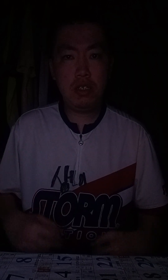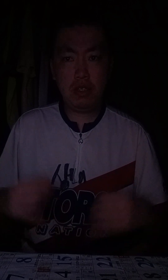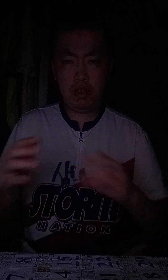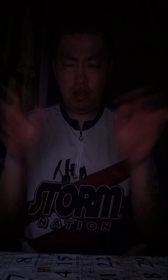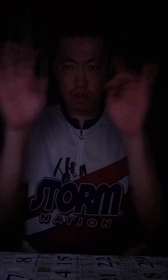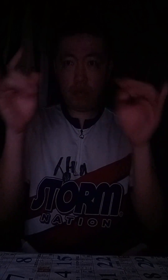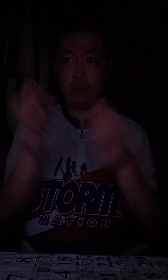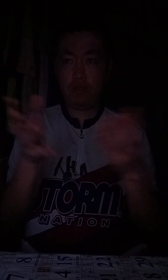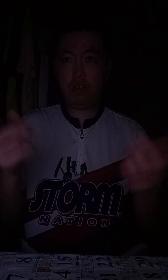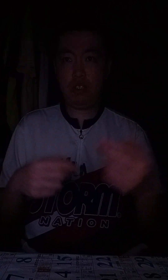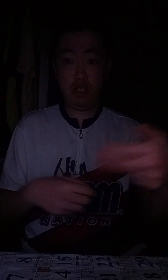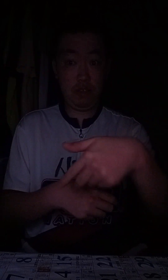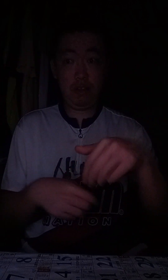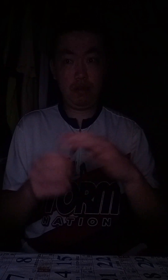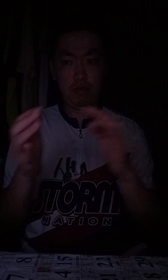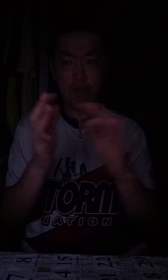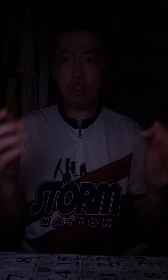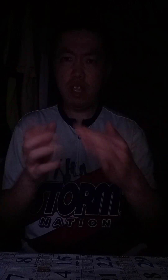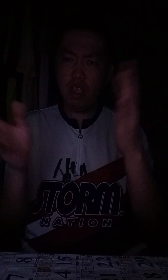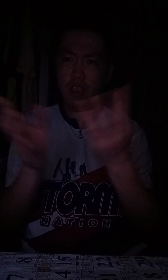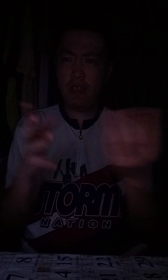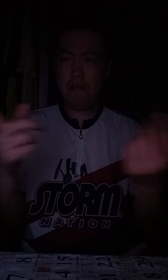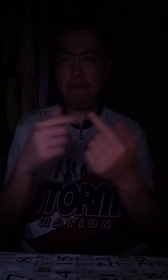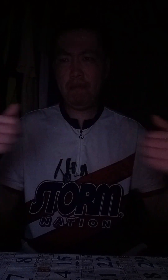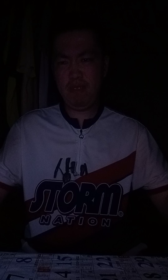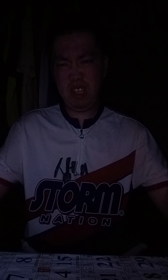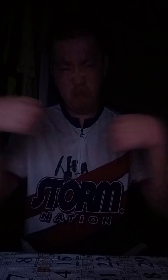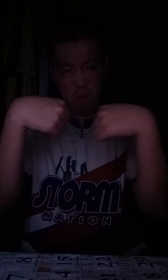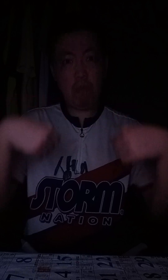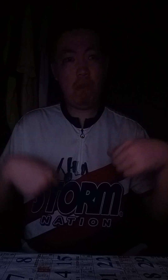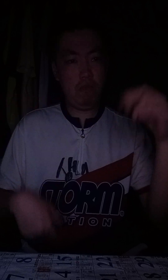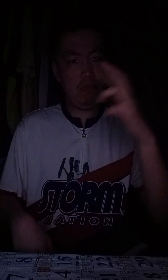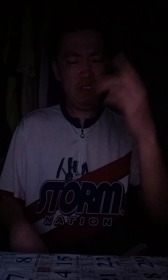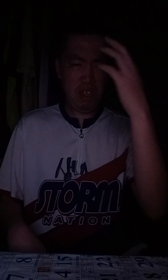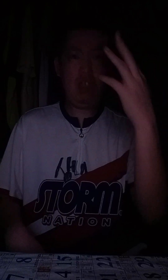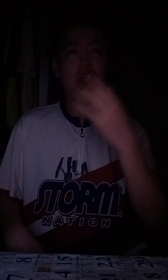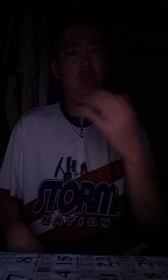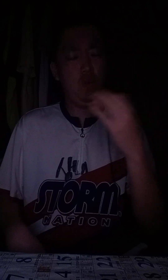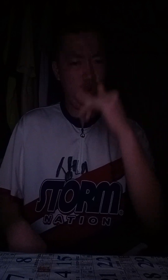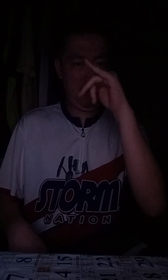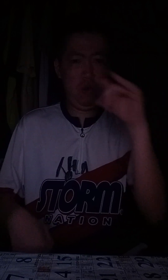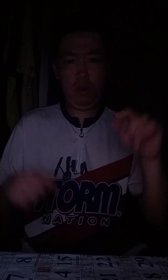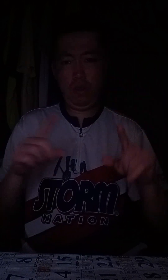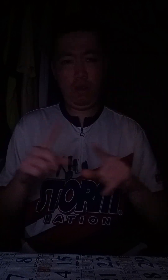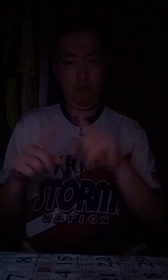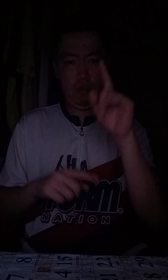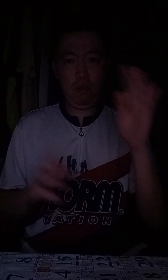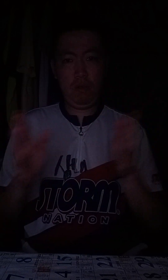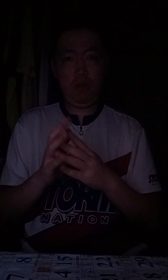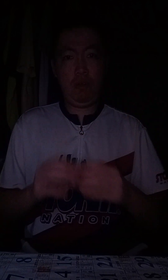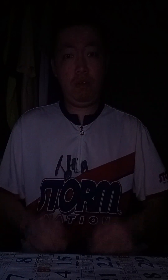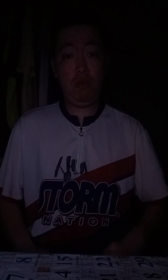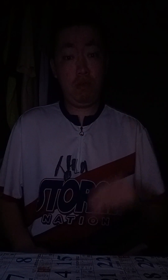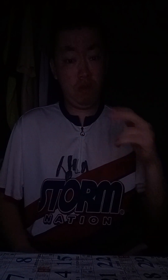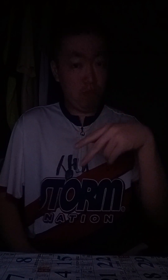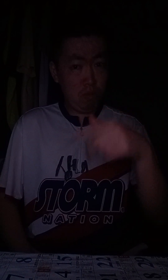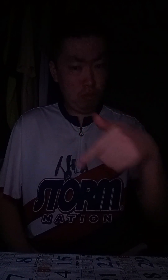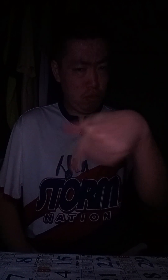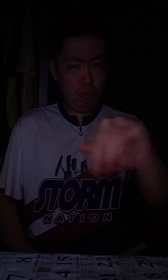어젯밤 서울에서 시내버스와 승합차가 정면으로 충돌해 여러 명이 다치는 사고가 발생했습니다. 화물차가 택시를 들이받는